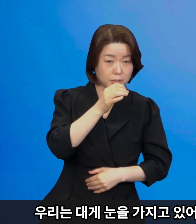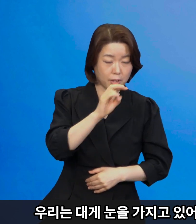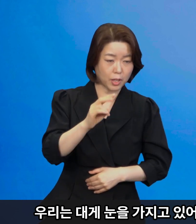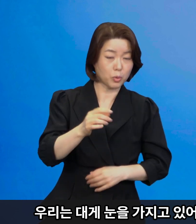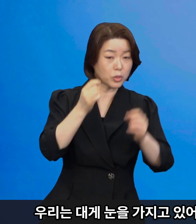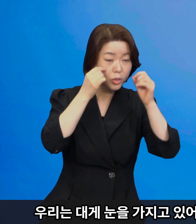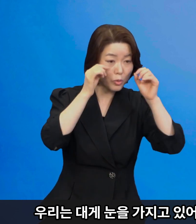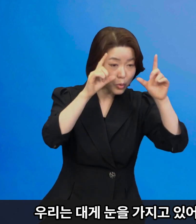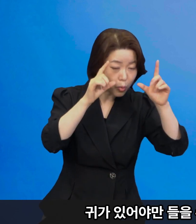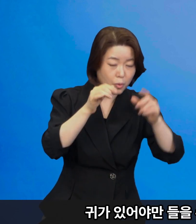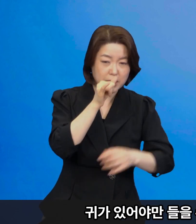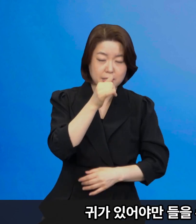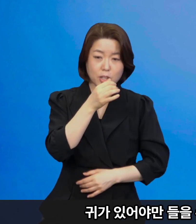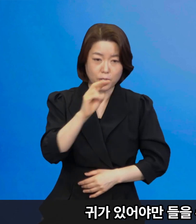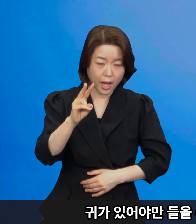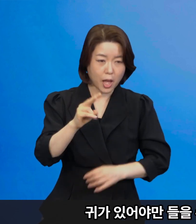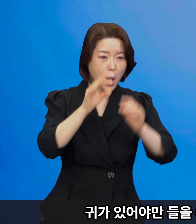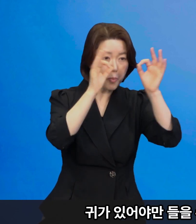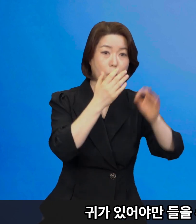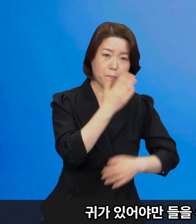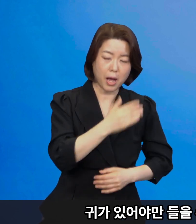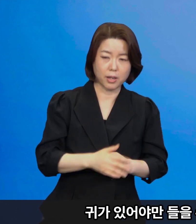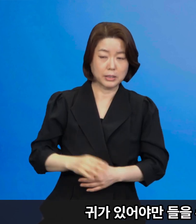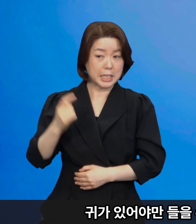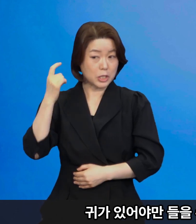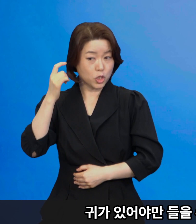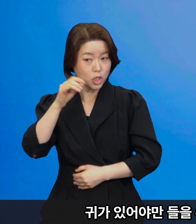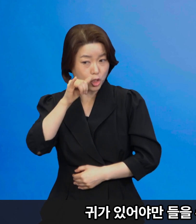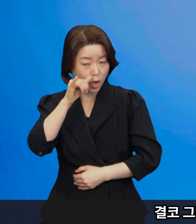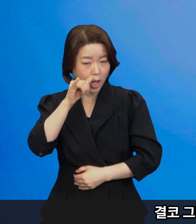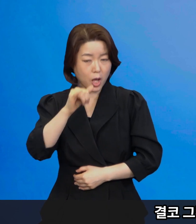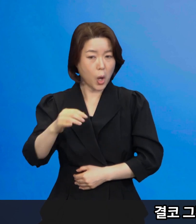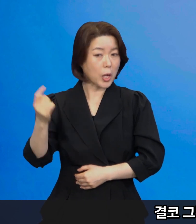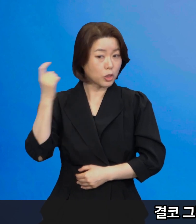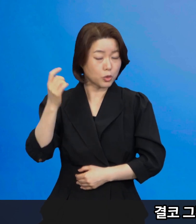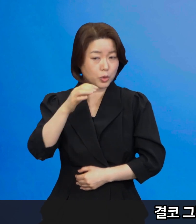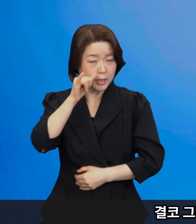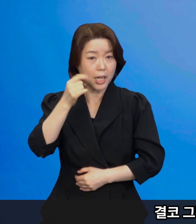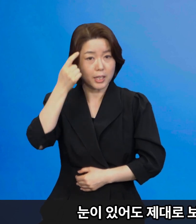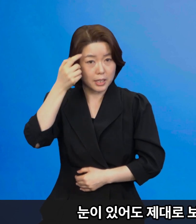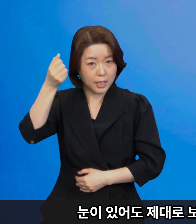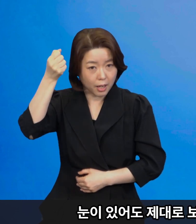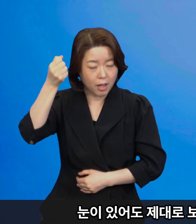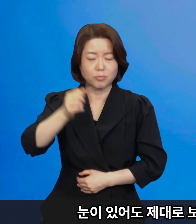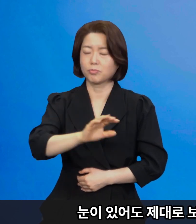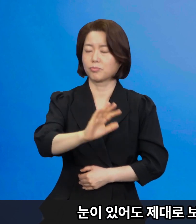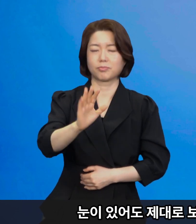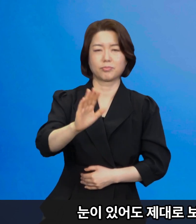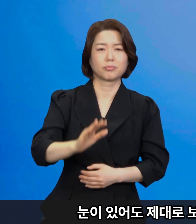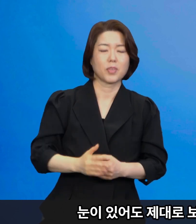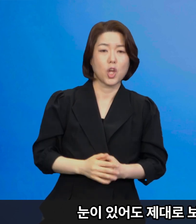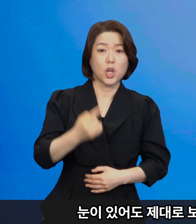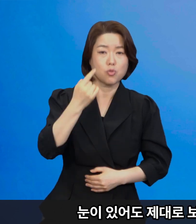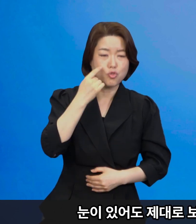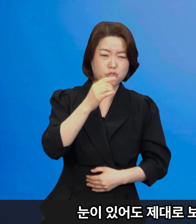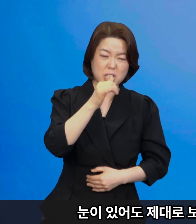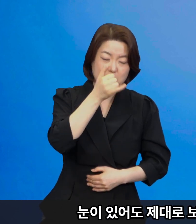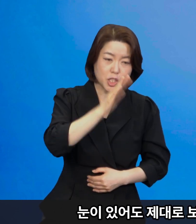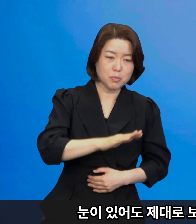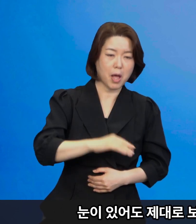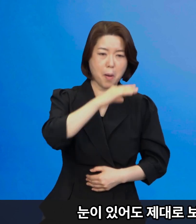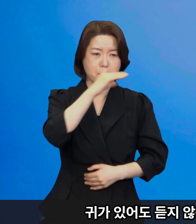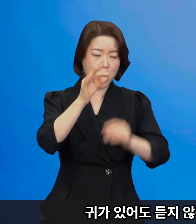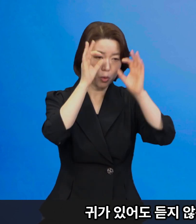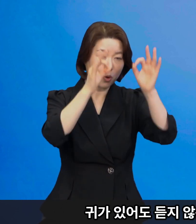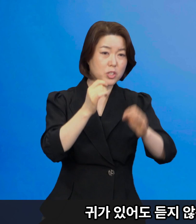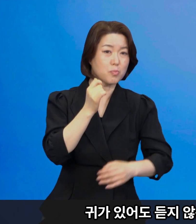있어야만 볼 수 있다, 귀가 있어야만 들을 수 있다라고 생각하겠지만 결코 그렇지 않습니다. 눈이 있어도 제대로 보지 못하는 분들이